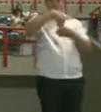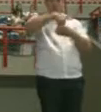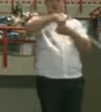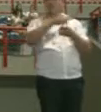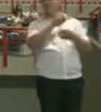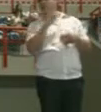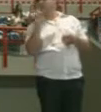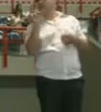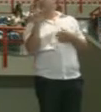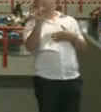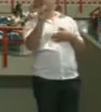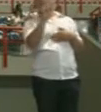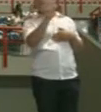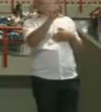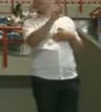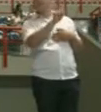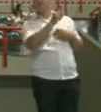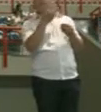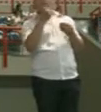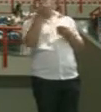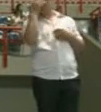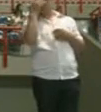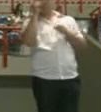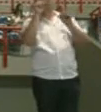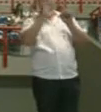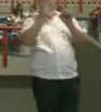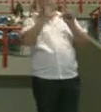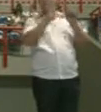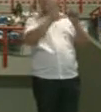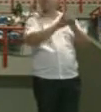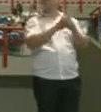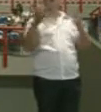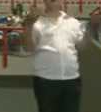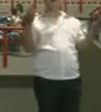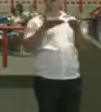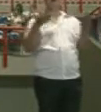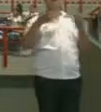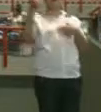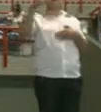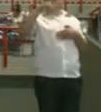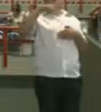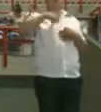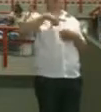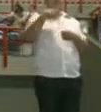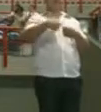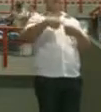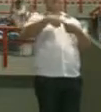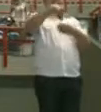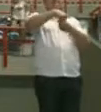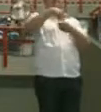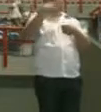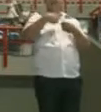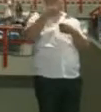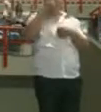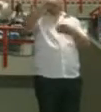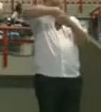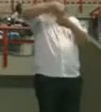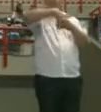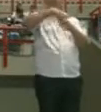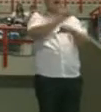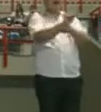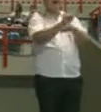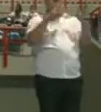e você vê ele carregado de gente. Você ainda vê algo muito parecido no sertão, né? Porque ou época boa é eleição no sertão, né? Menino, tem